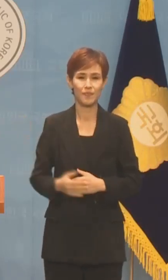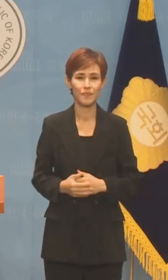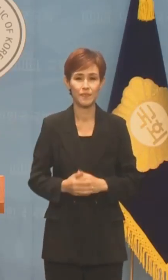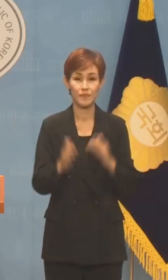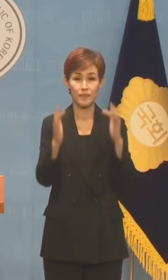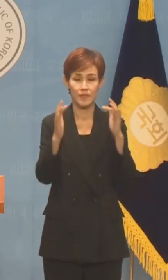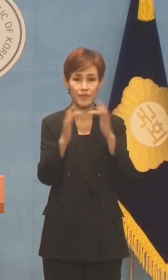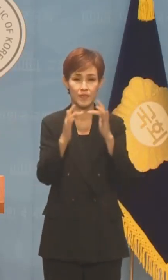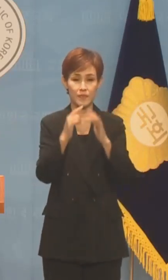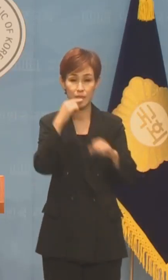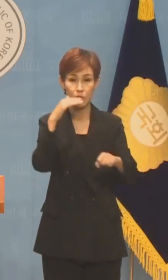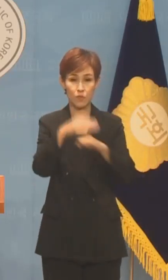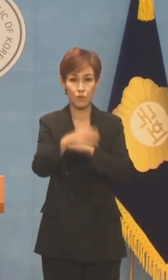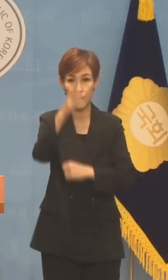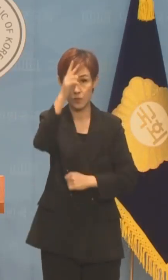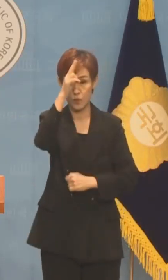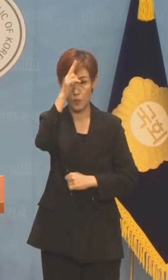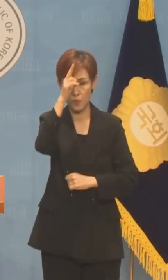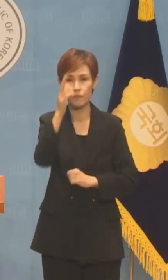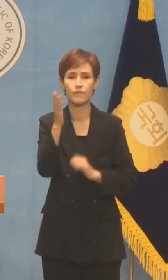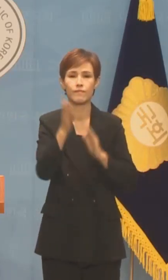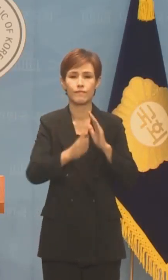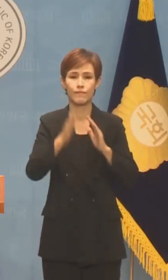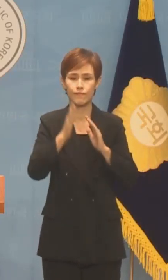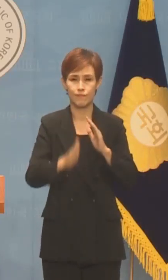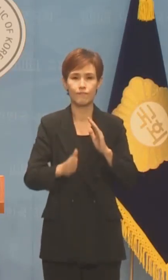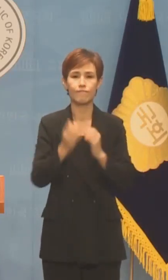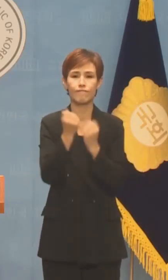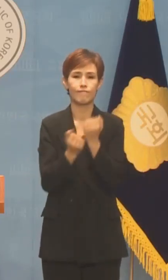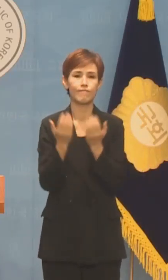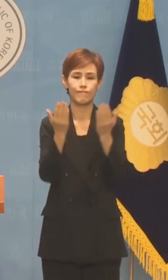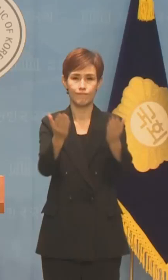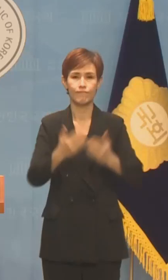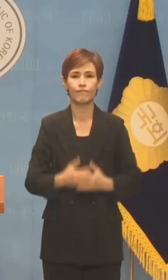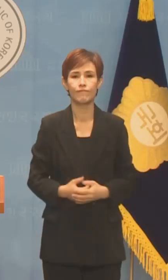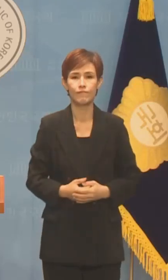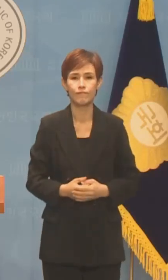기자회견하겠습니다. 오늘 민주파출소의 성과와